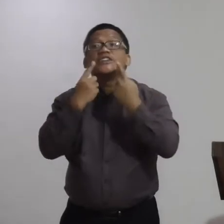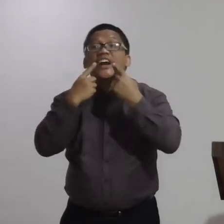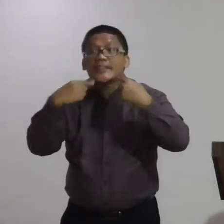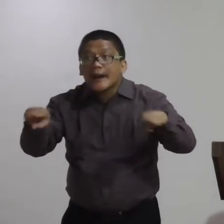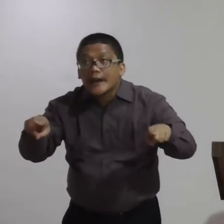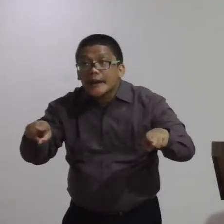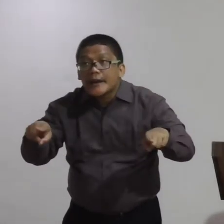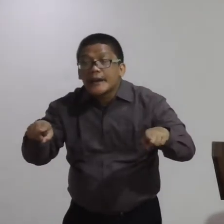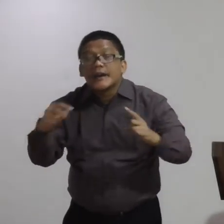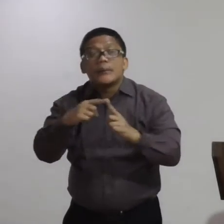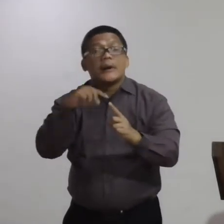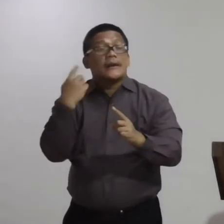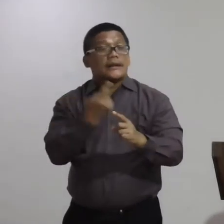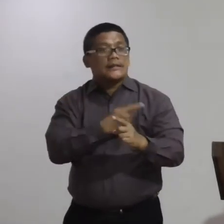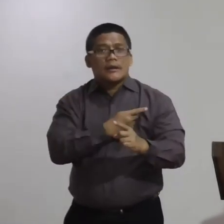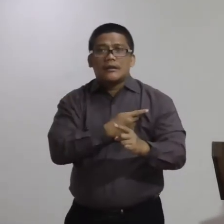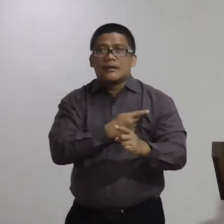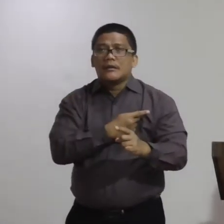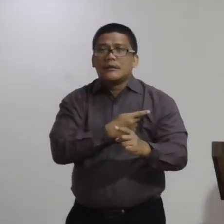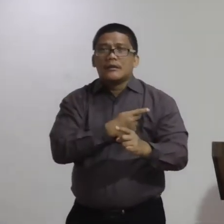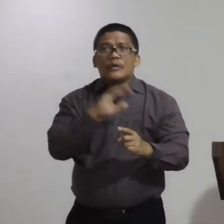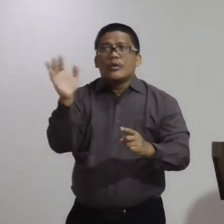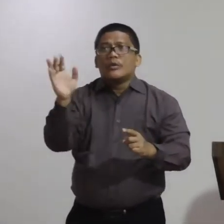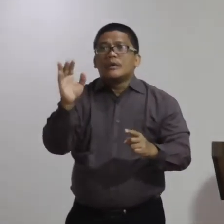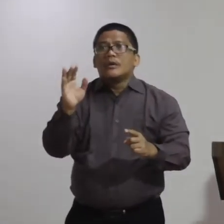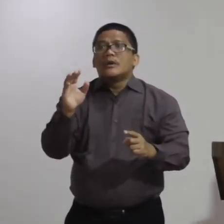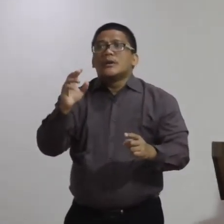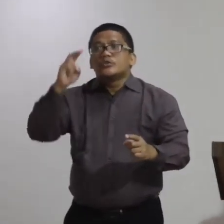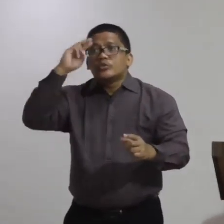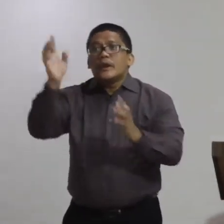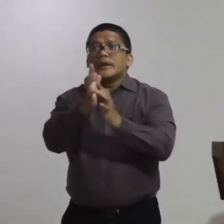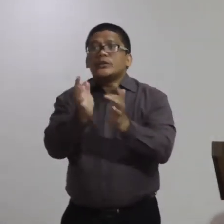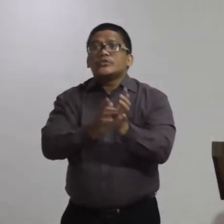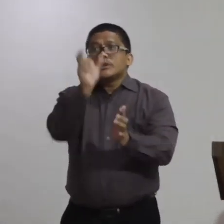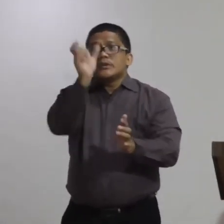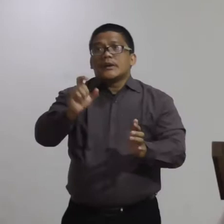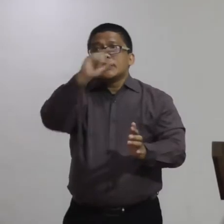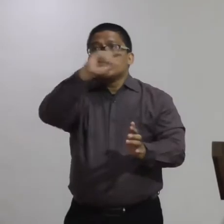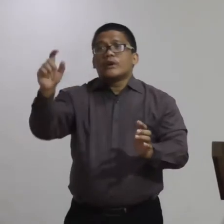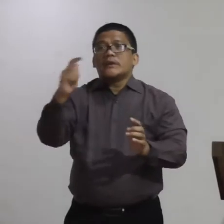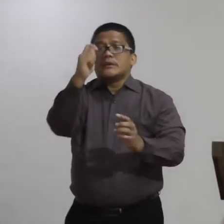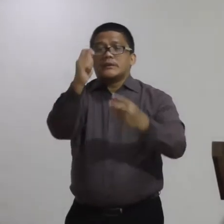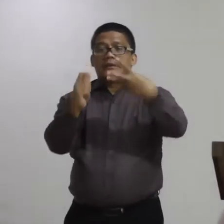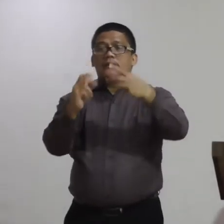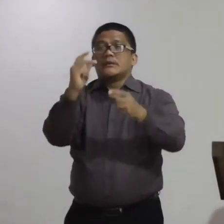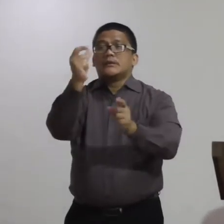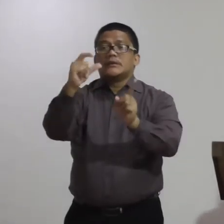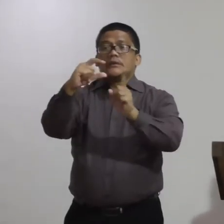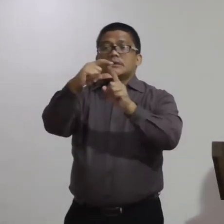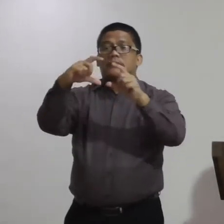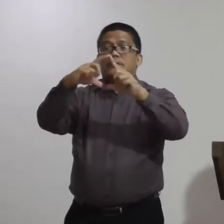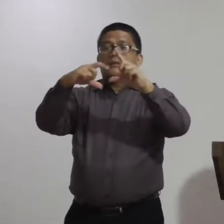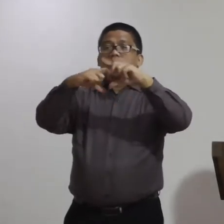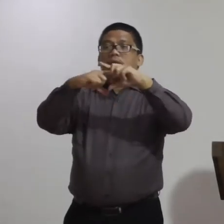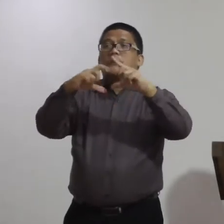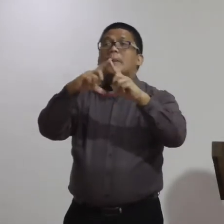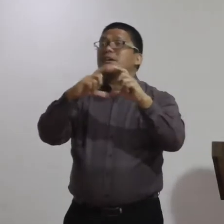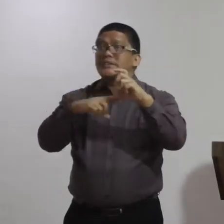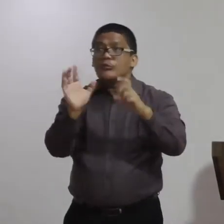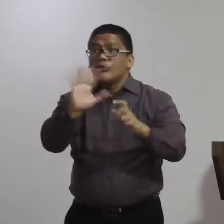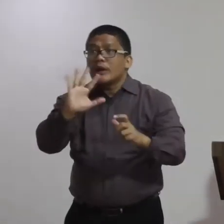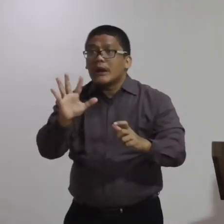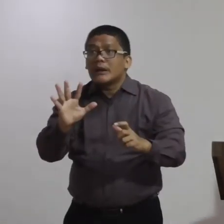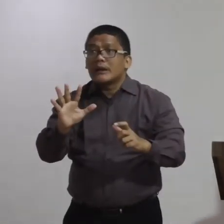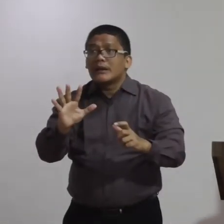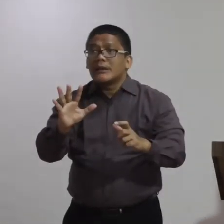lakukan ini bukan karena terpaksa, tetapi oleh karena kasih yang besar itu. Bahkan dia bilang, dia janjikan juga